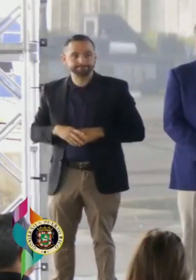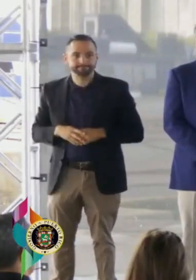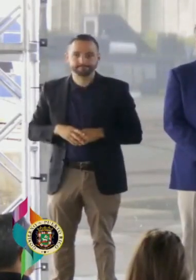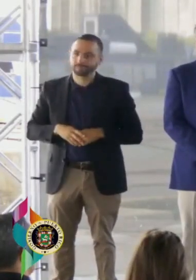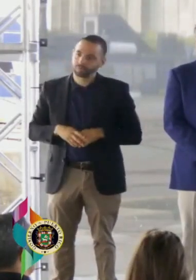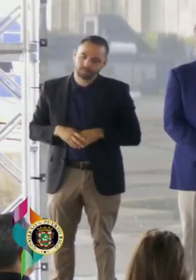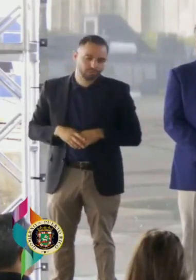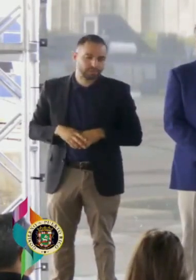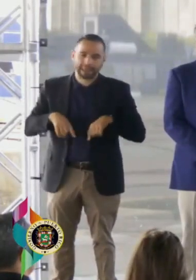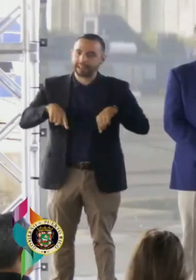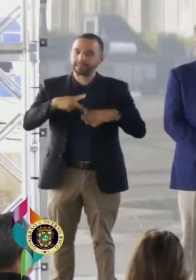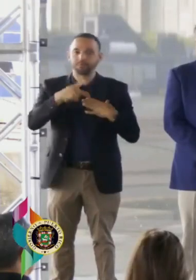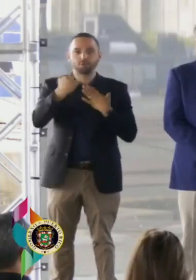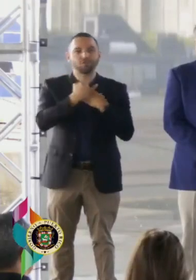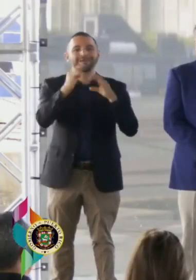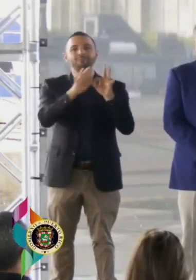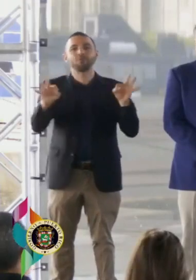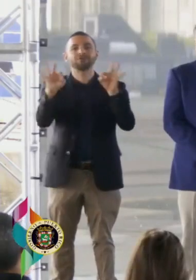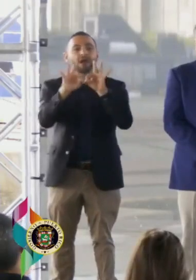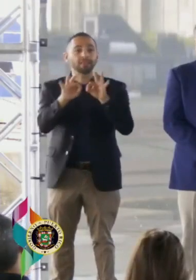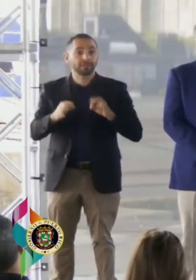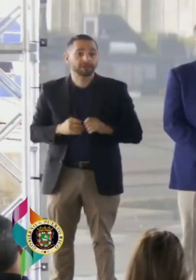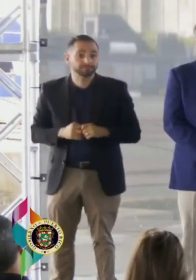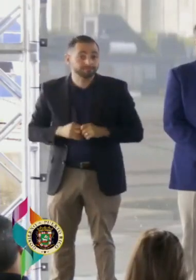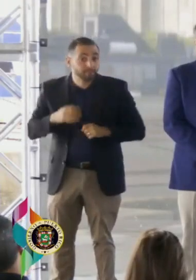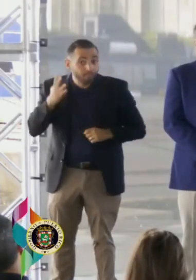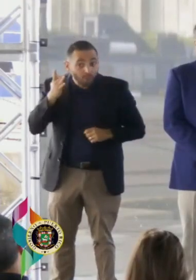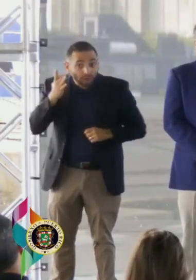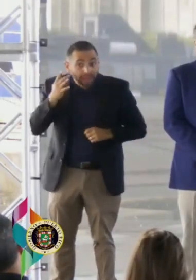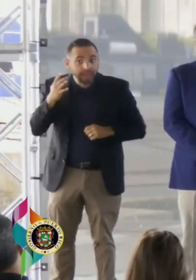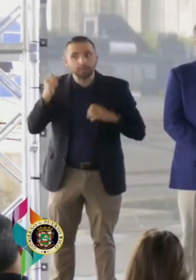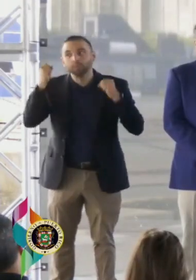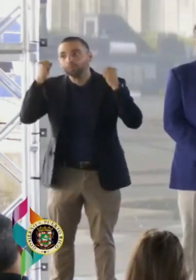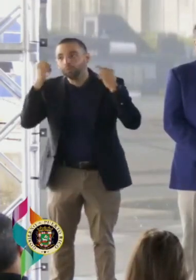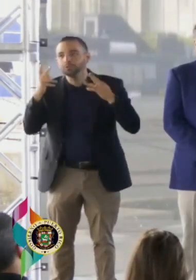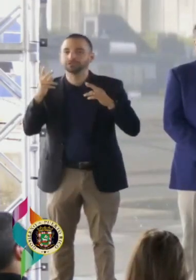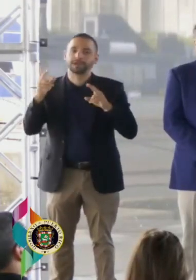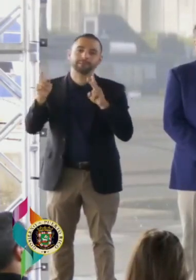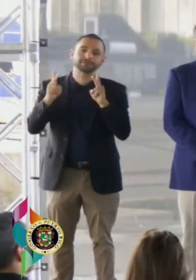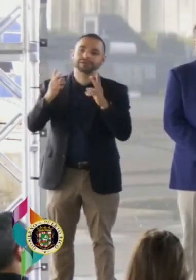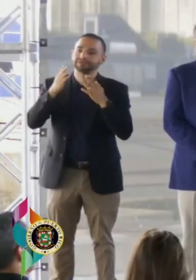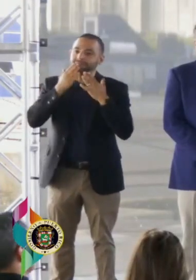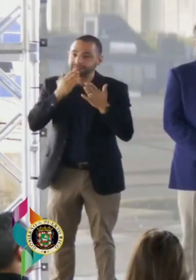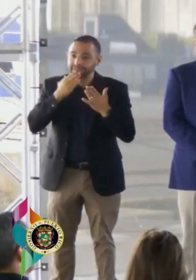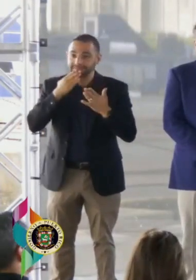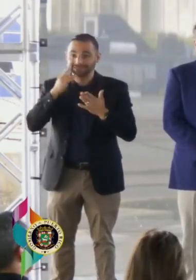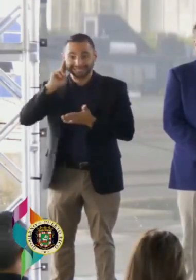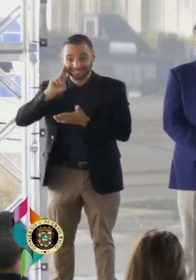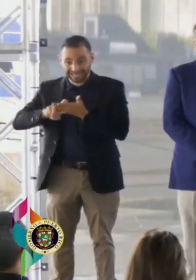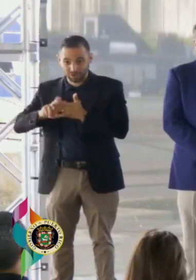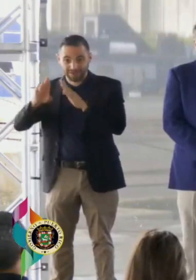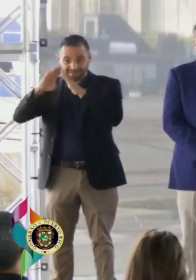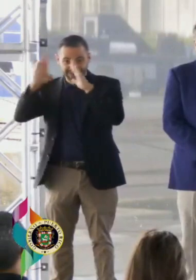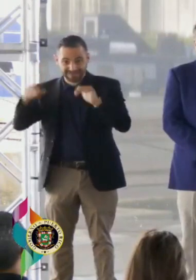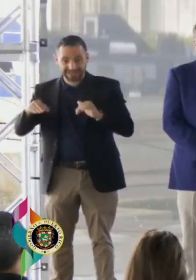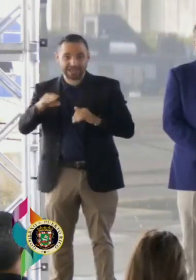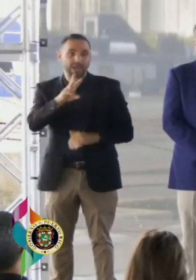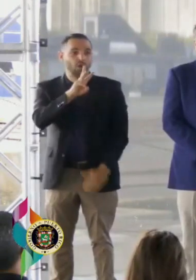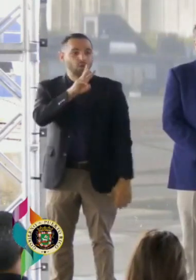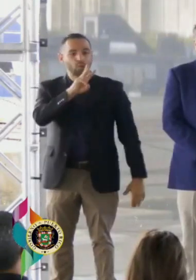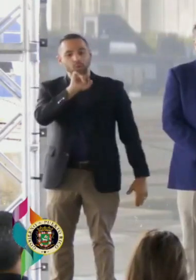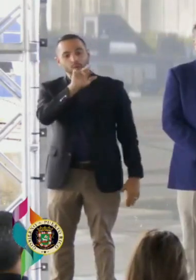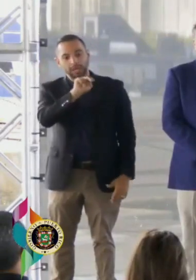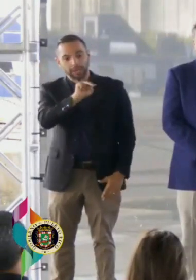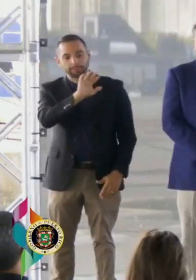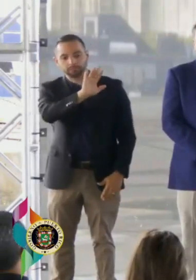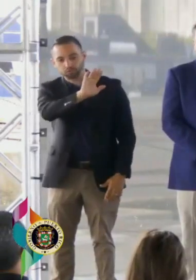este este proyecto y De igual forma hay muchas personas que agradecer Agradezco al secretario de la vivienda William Rodríguez a